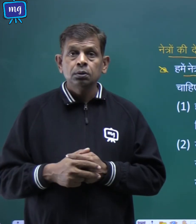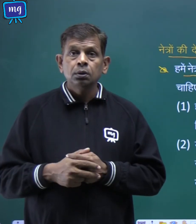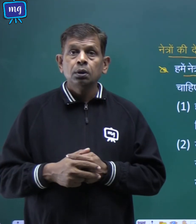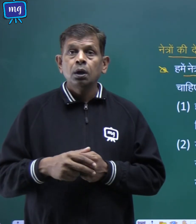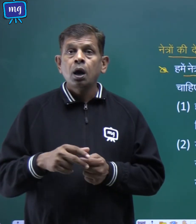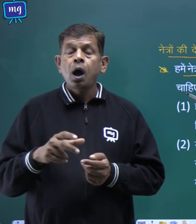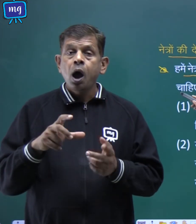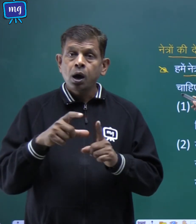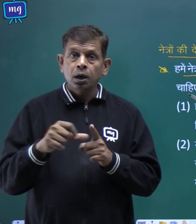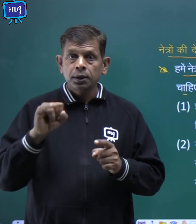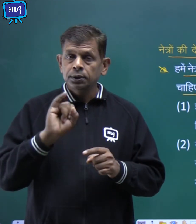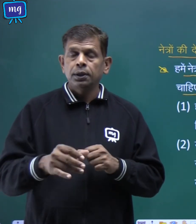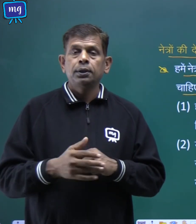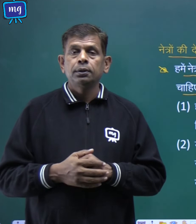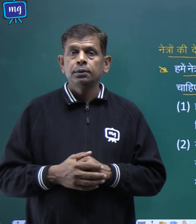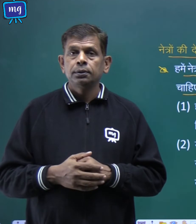करनी चाहिए।